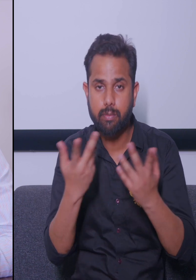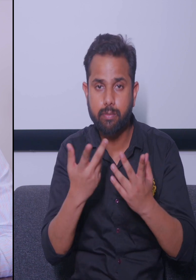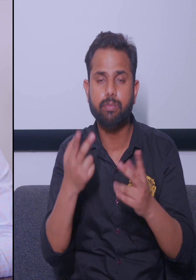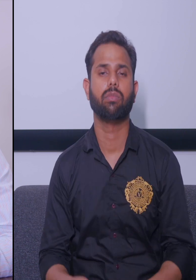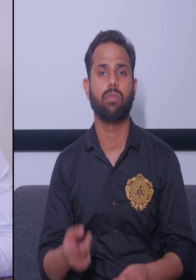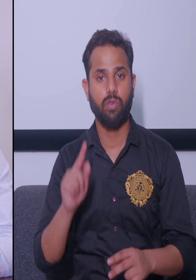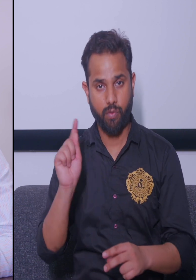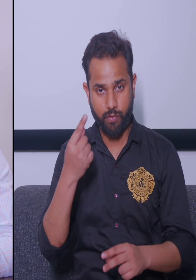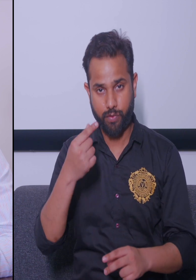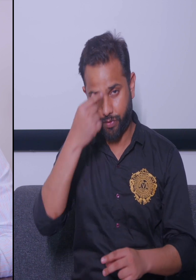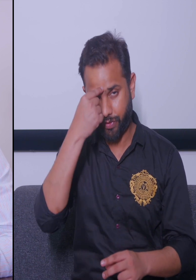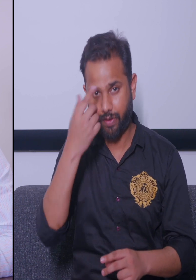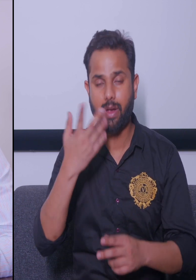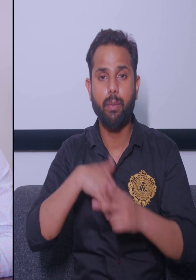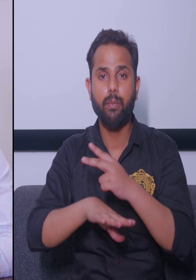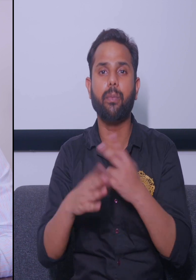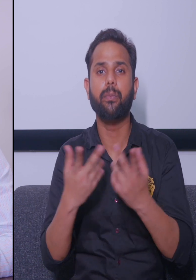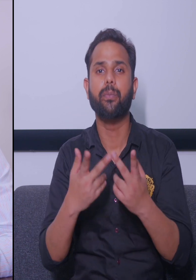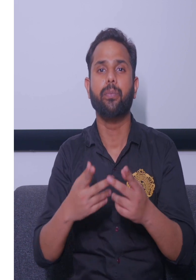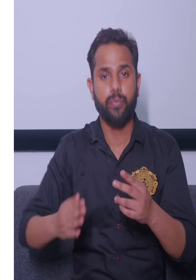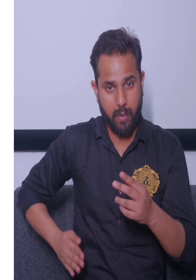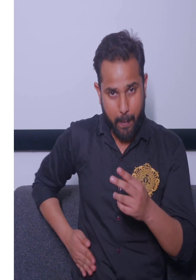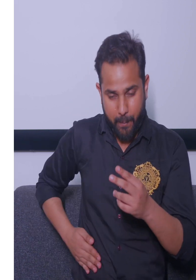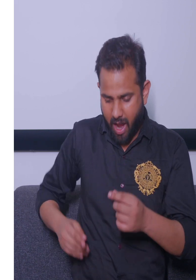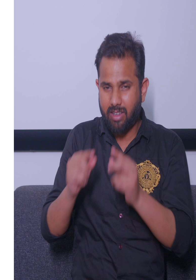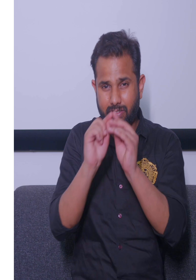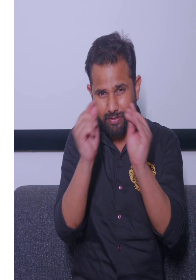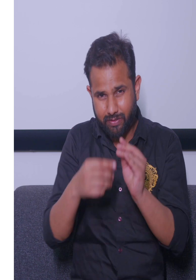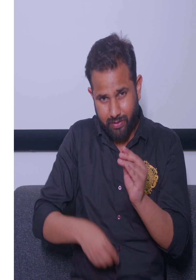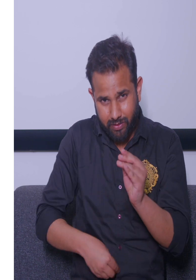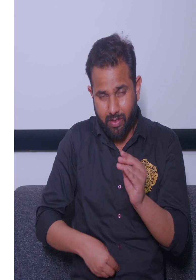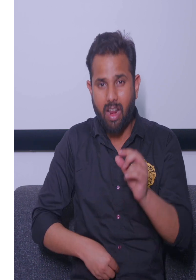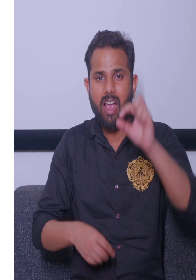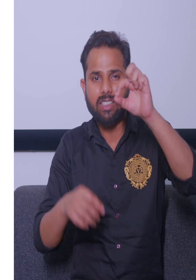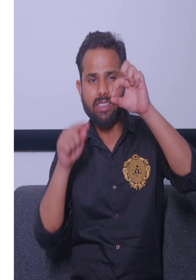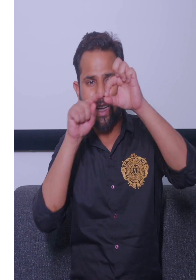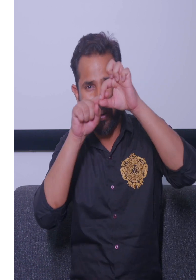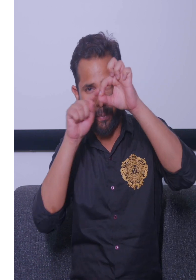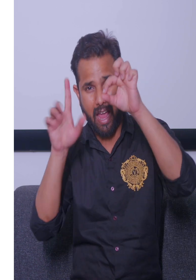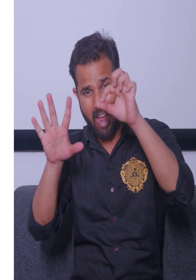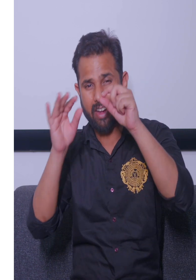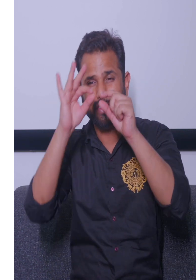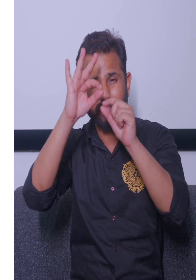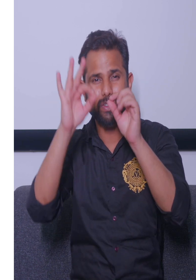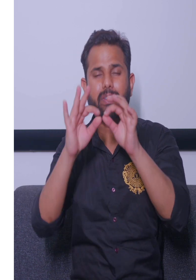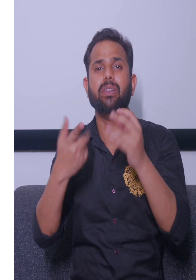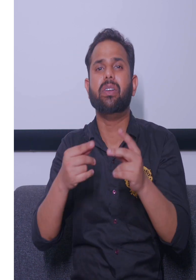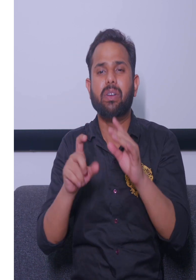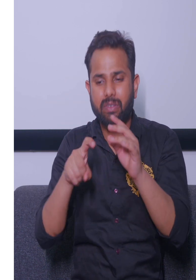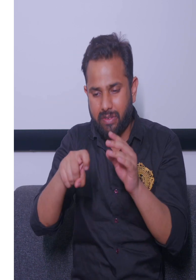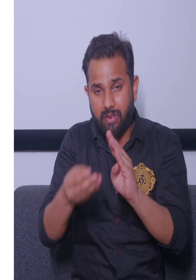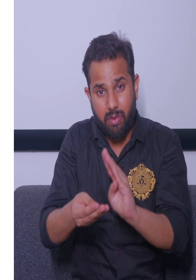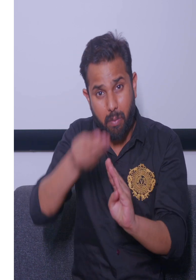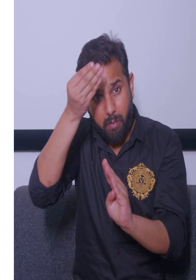है परफोरेशन। परफोरेशन में आपके स्टमक और ड्यूोडेनम की लाइनिंग में एक होल हो जाता है, जिसके कारण सीरियस